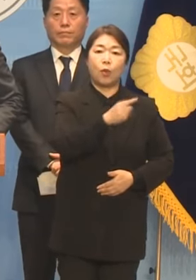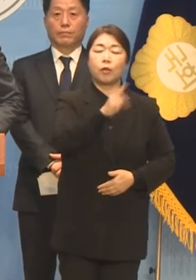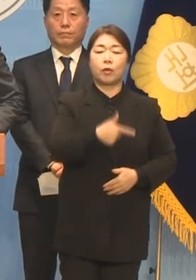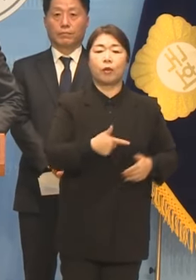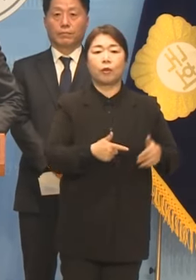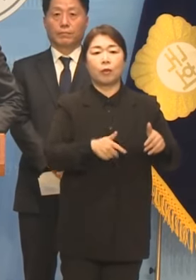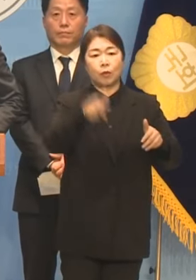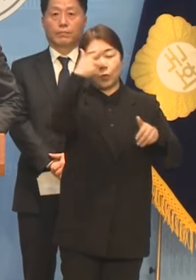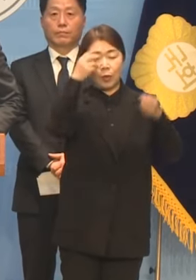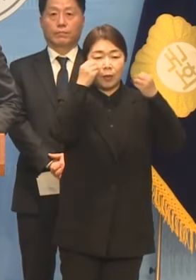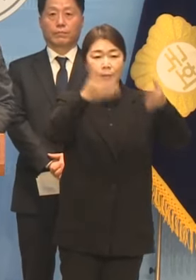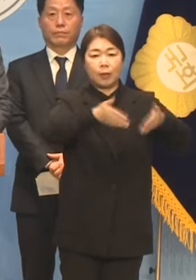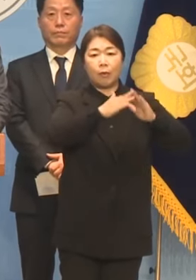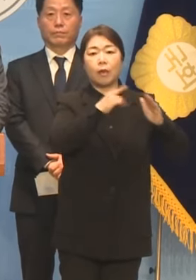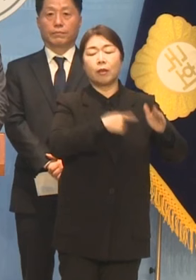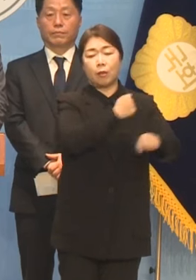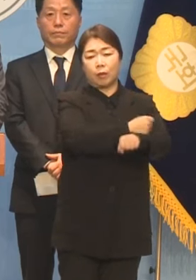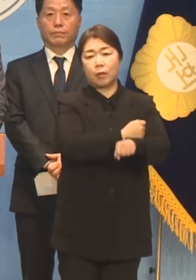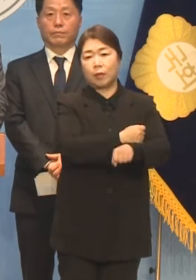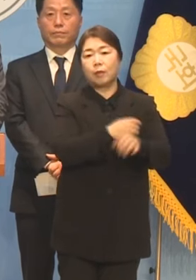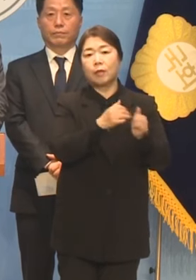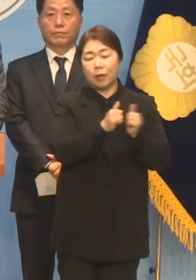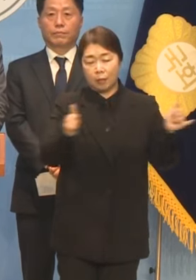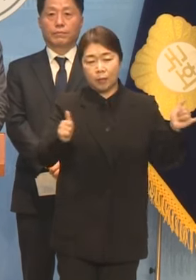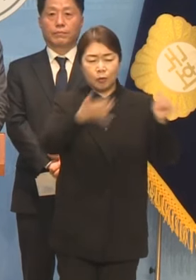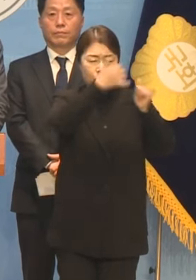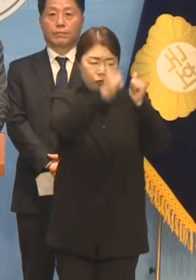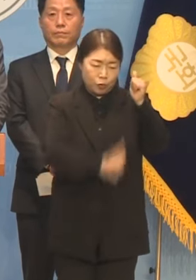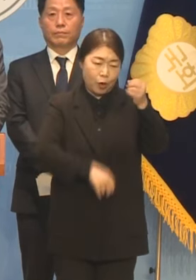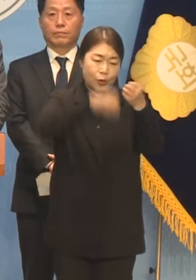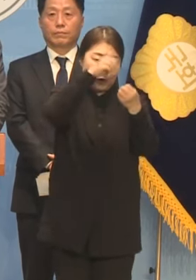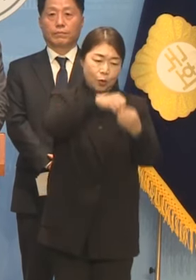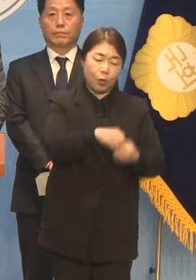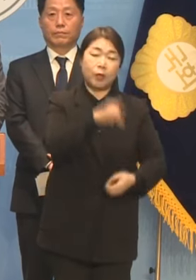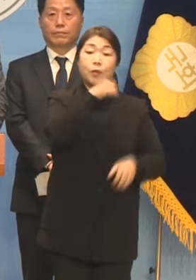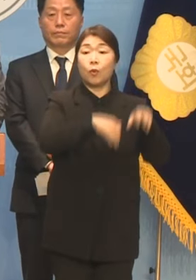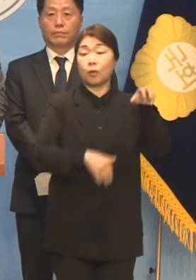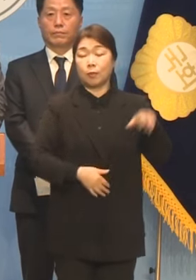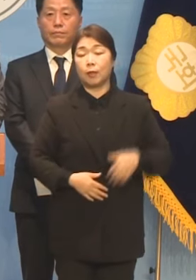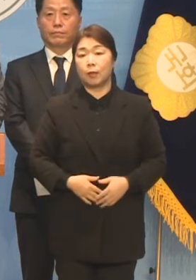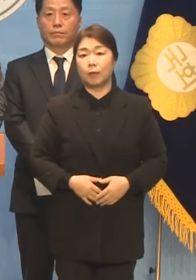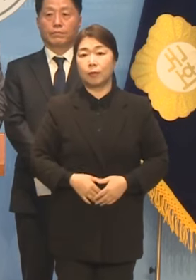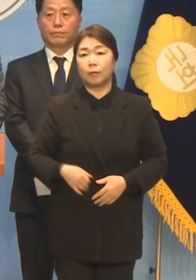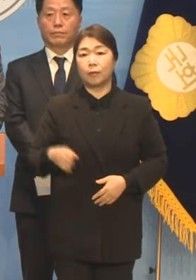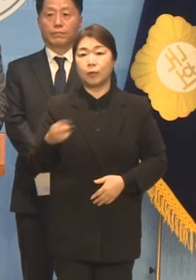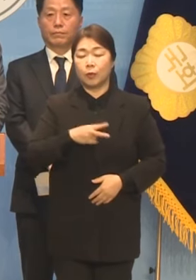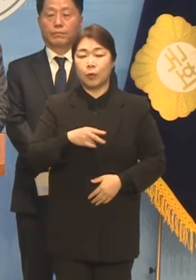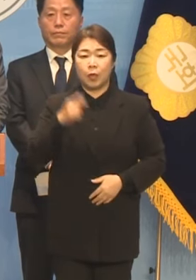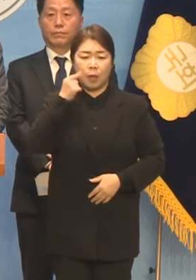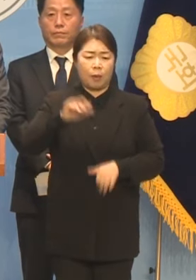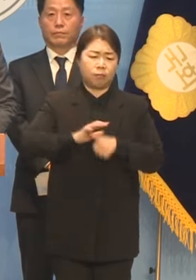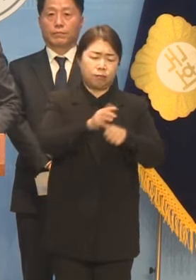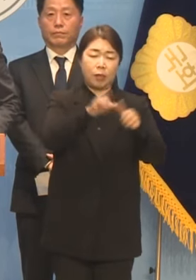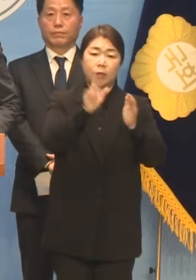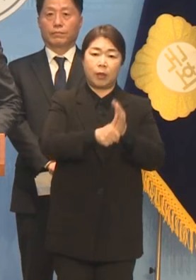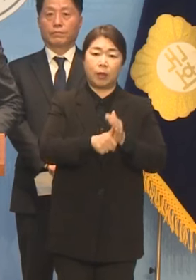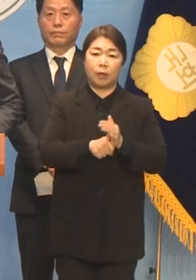혁신을 앞세웠던 그런 유서깊은 곳이기도 하고요 또 구한말의 의병을 발